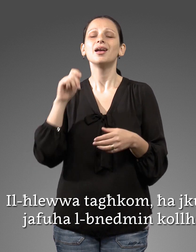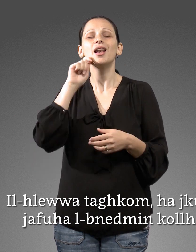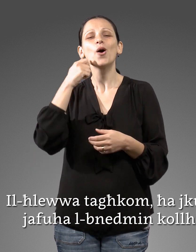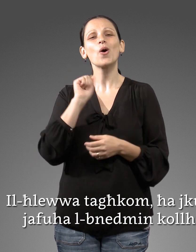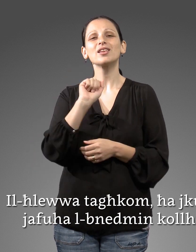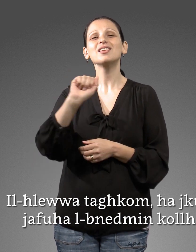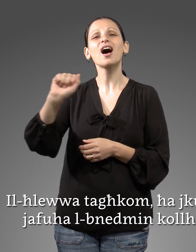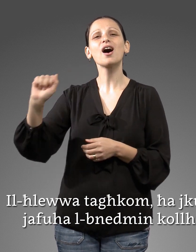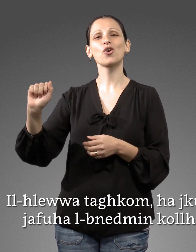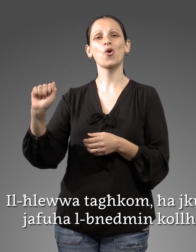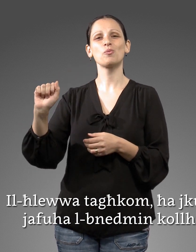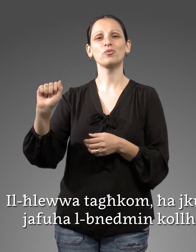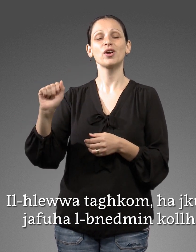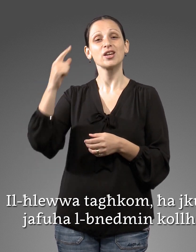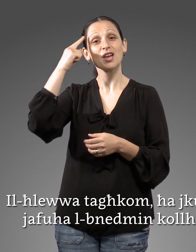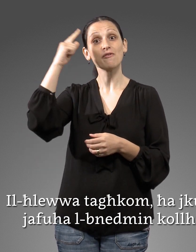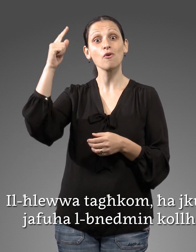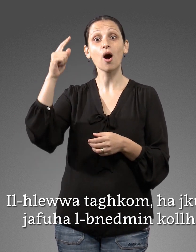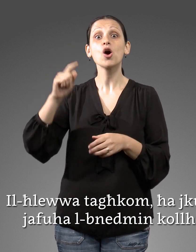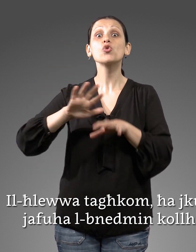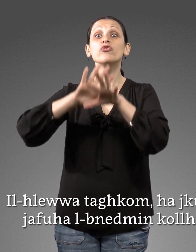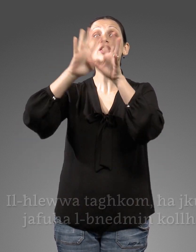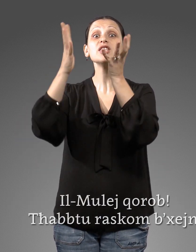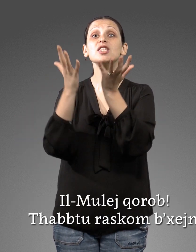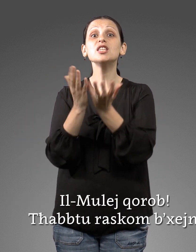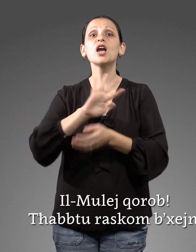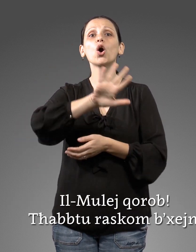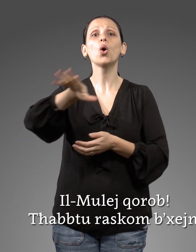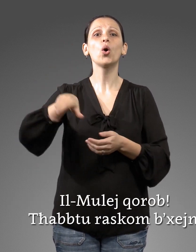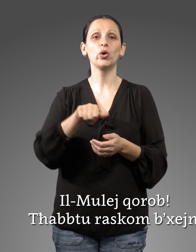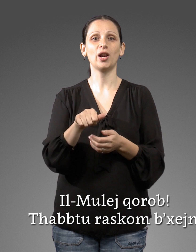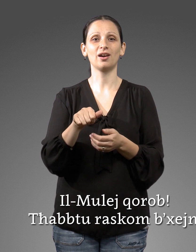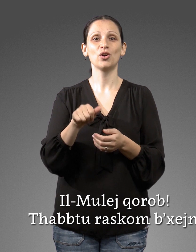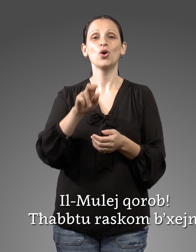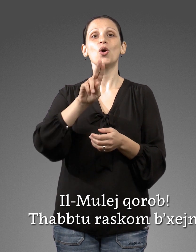Għajkunu jafuwa il-bnedmin kolla Il-mulej urop